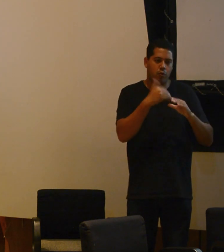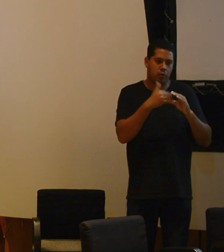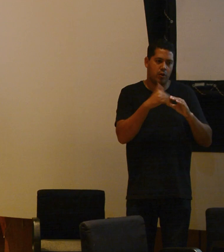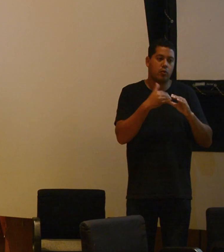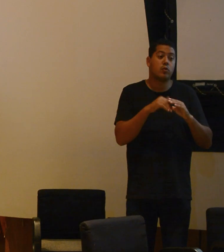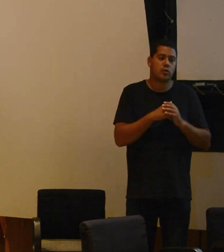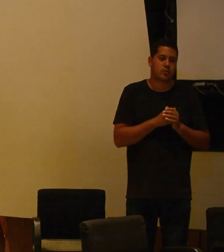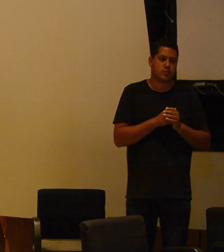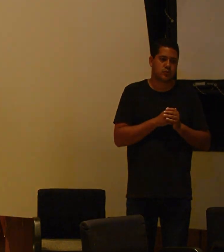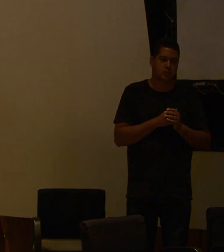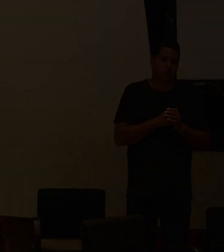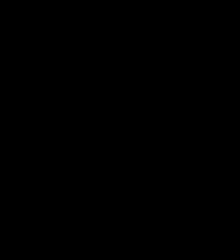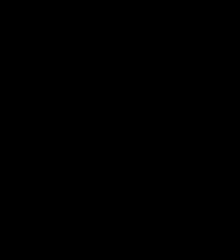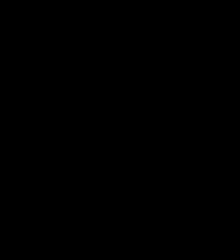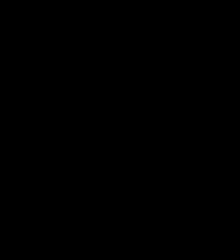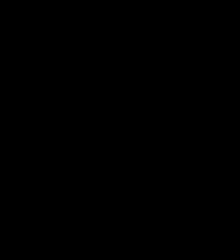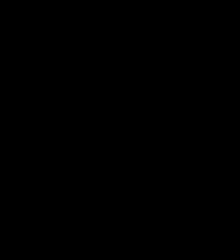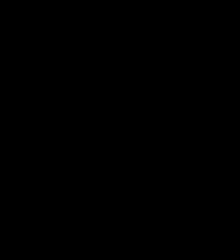obrigada.